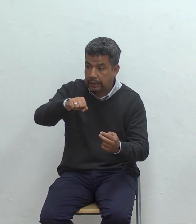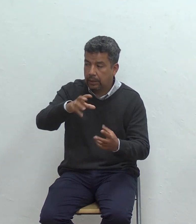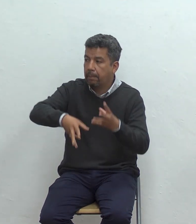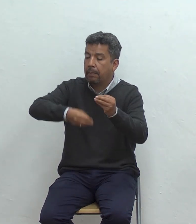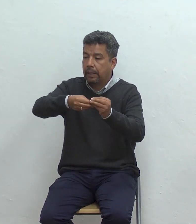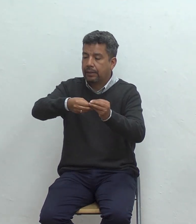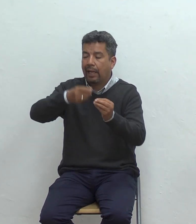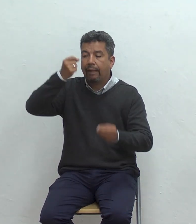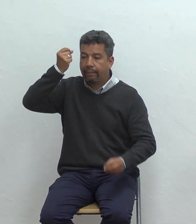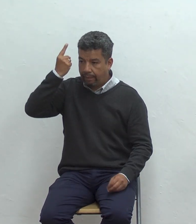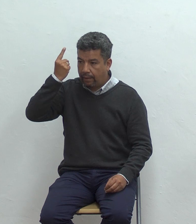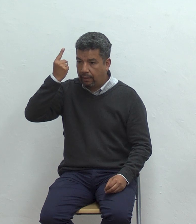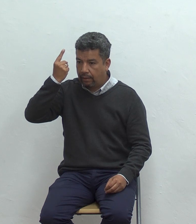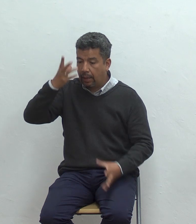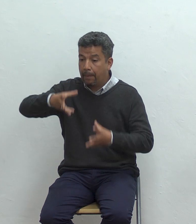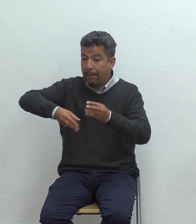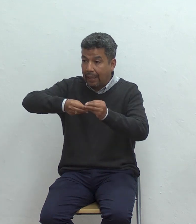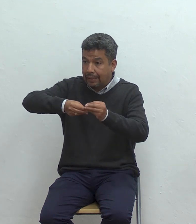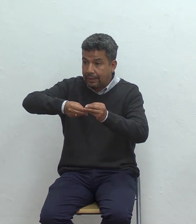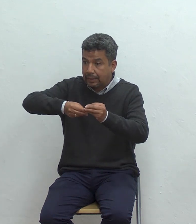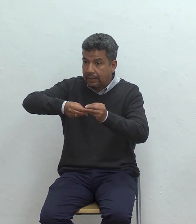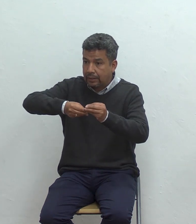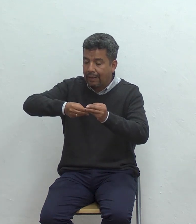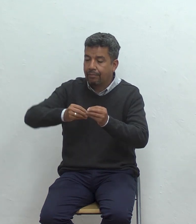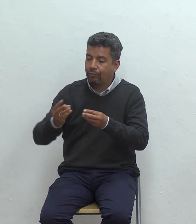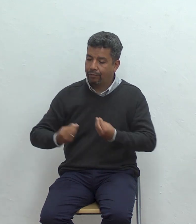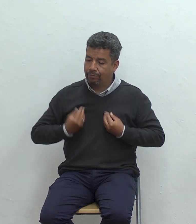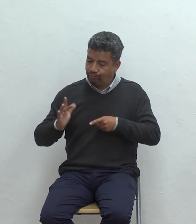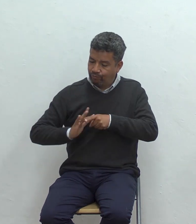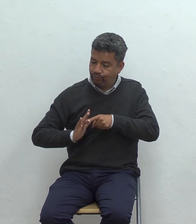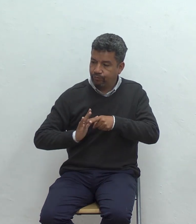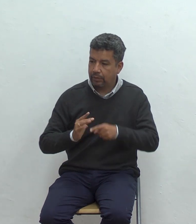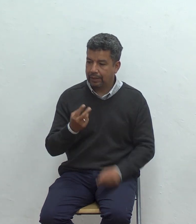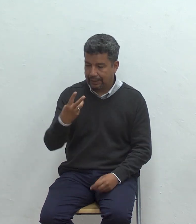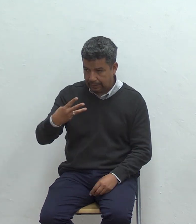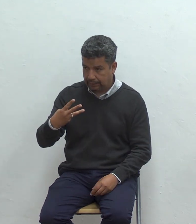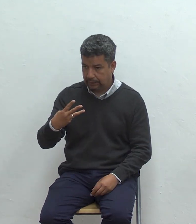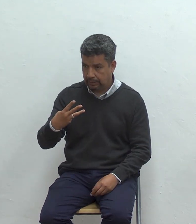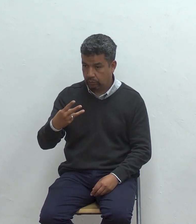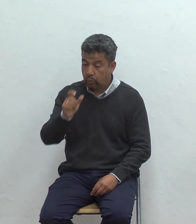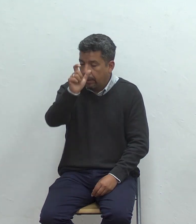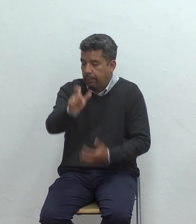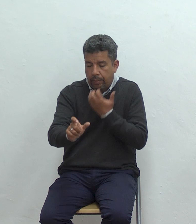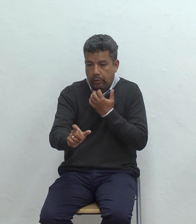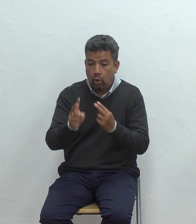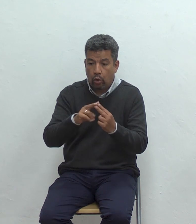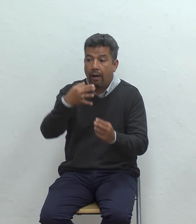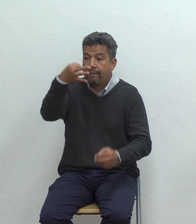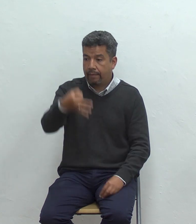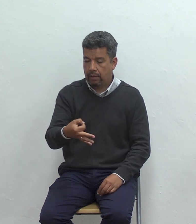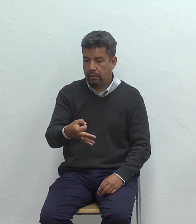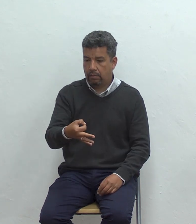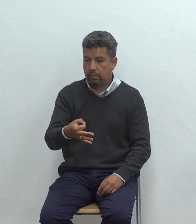sino además entenderla, y además de entenderla, ¿qué? Vivirla. Si una persona conoce la verdad y la entiende